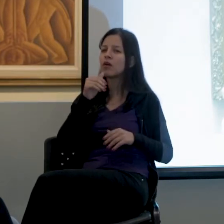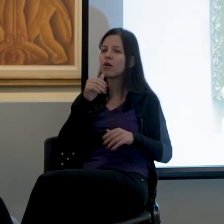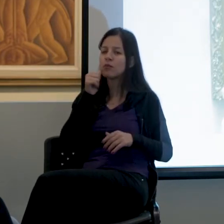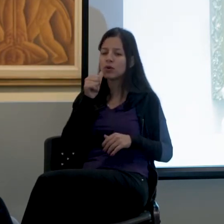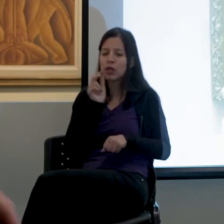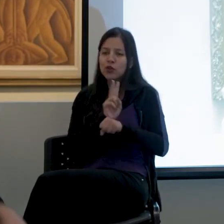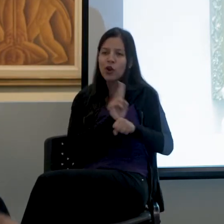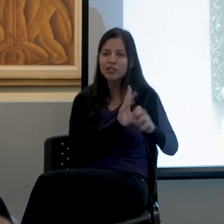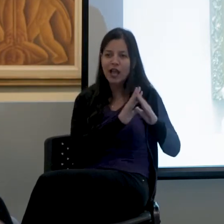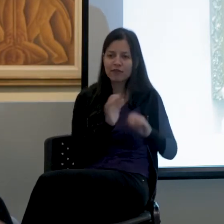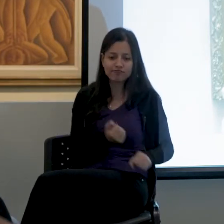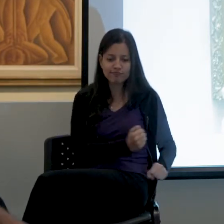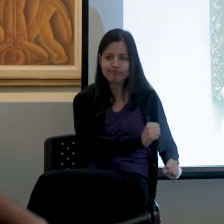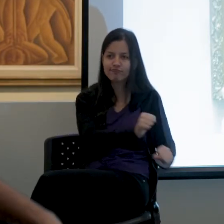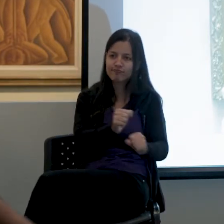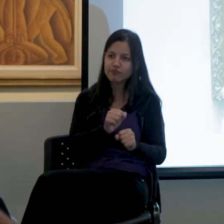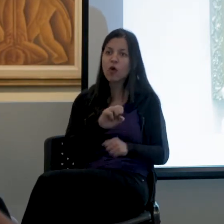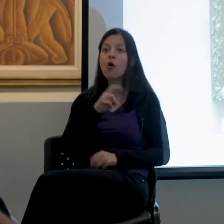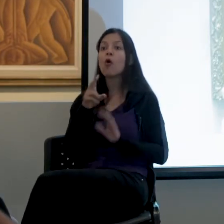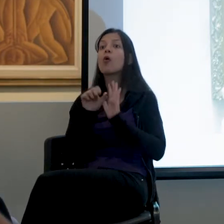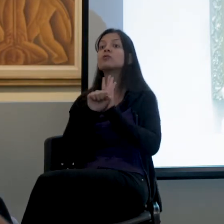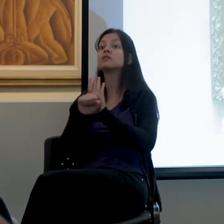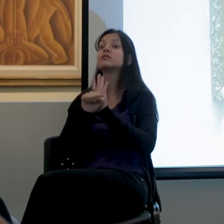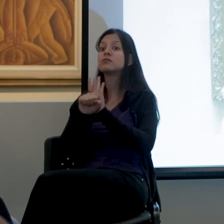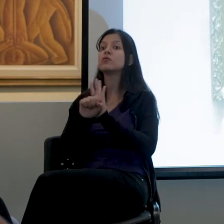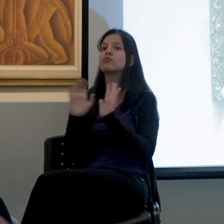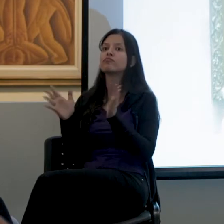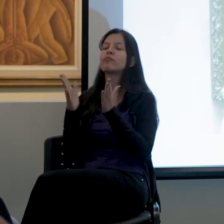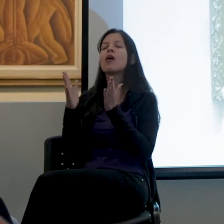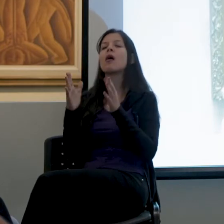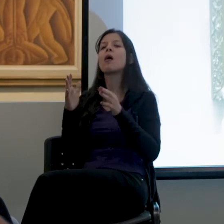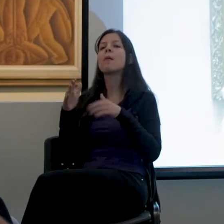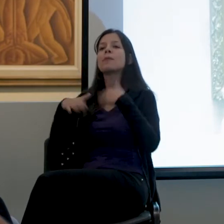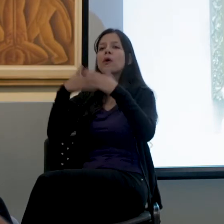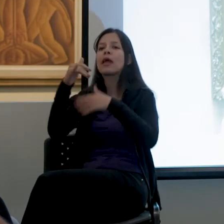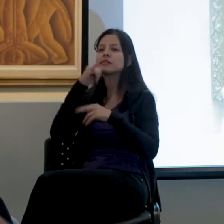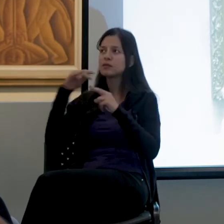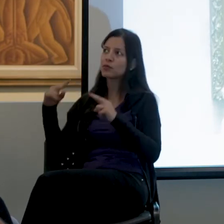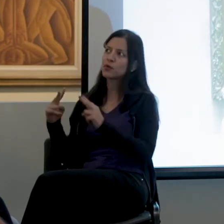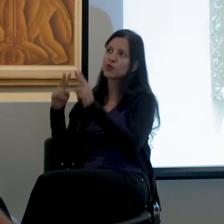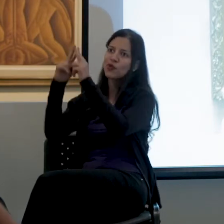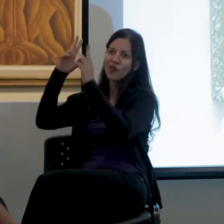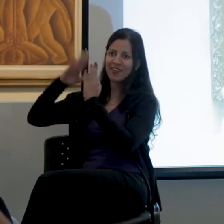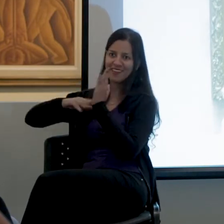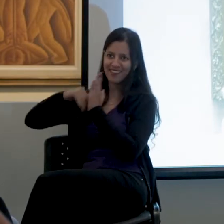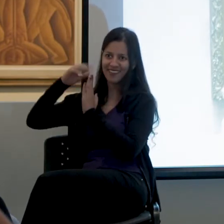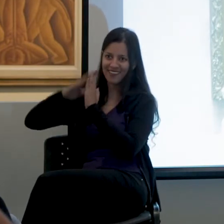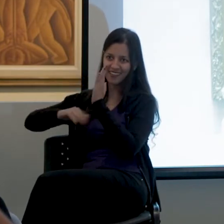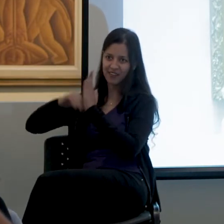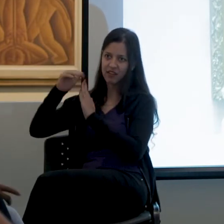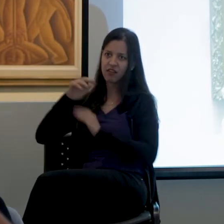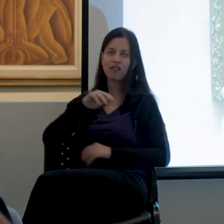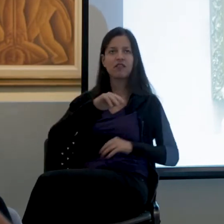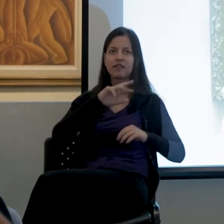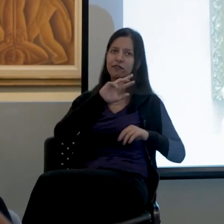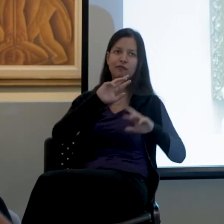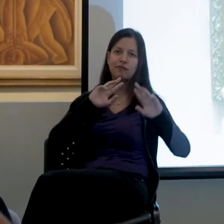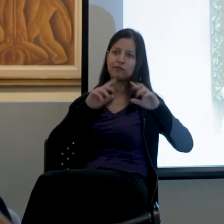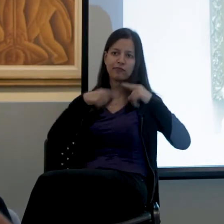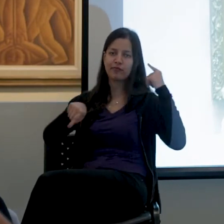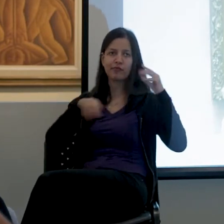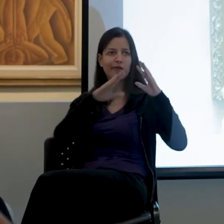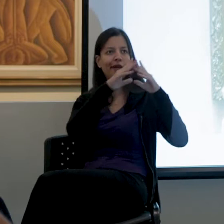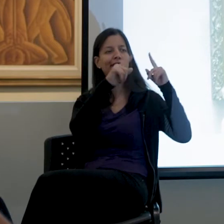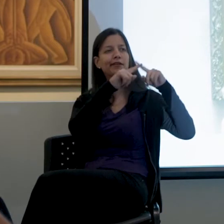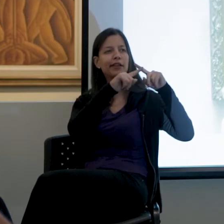Seja a apologia aos símbolos do progresso, do moderno, como a Torre Eiffel lá do Delaunay, e não uma catedral gótica, ou nada do